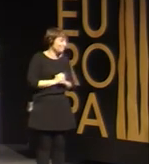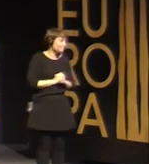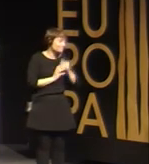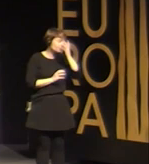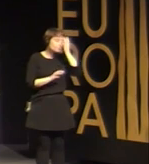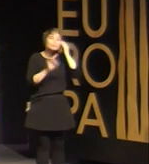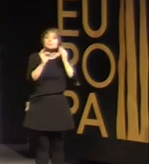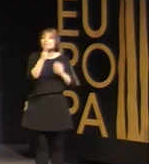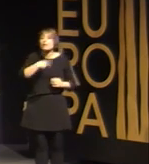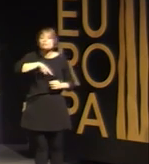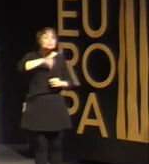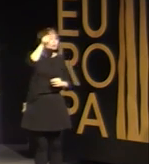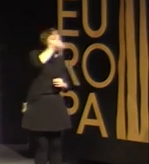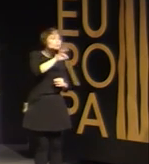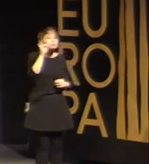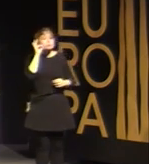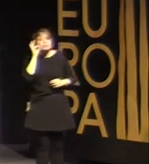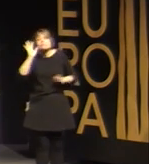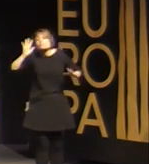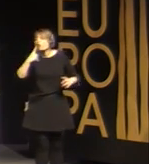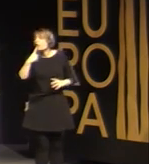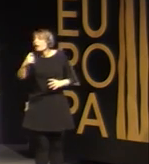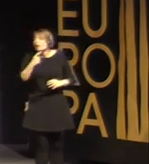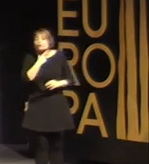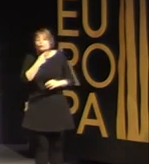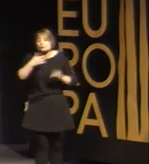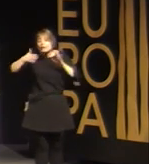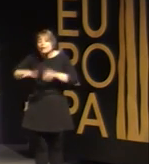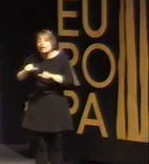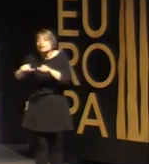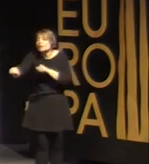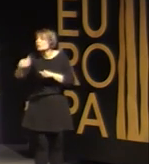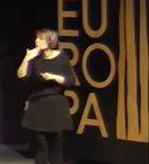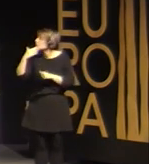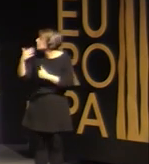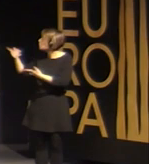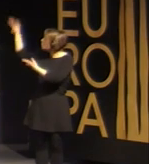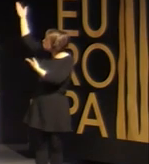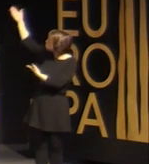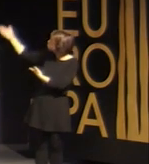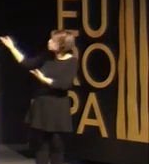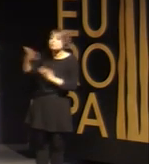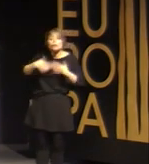cualquiera de nosotras o de nosotros nos gustaría que nuestros hijos fuesen uno de éstos